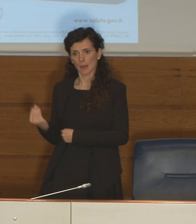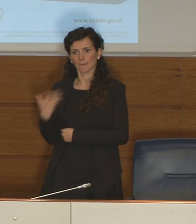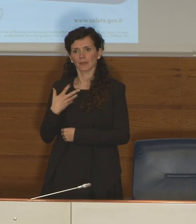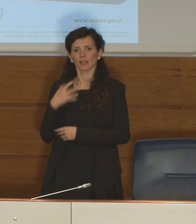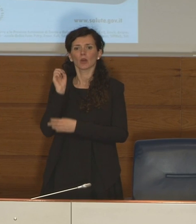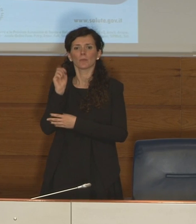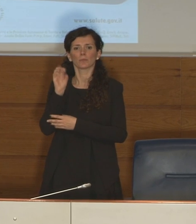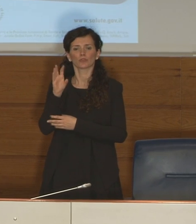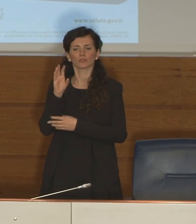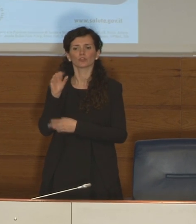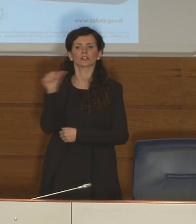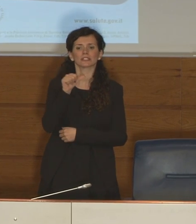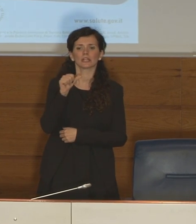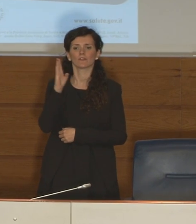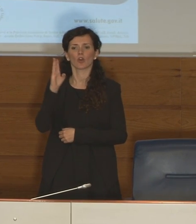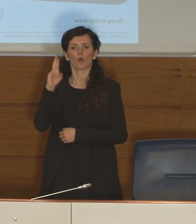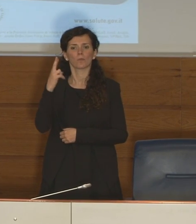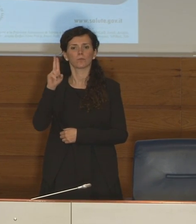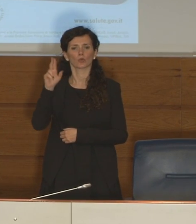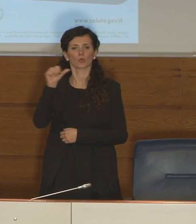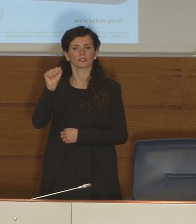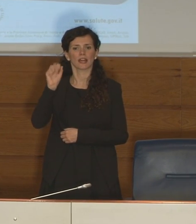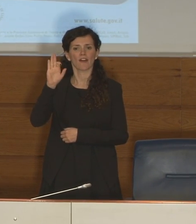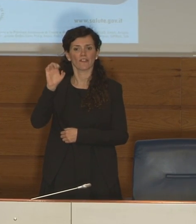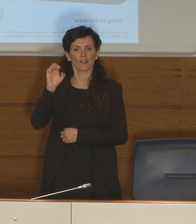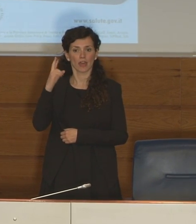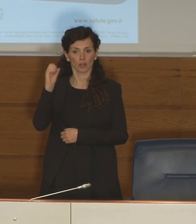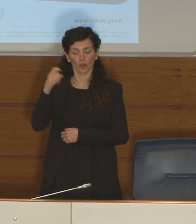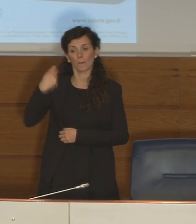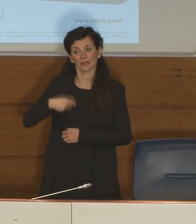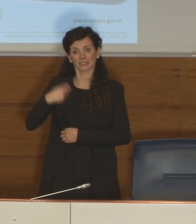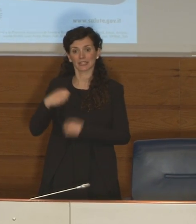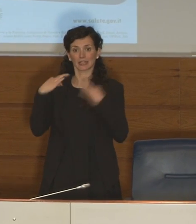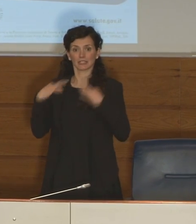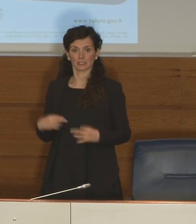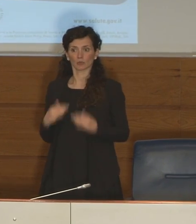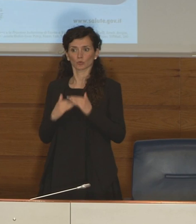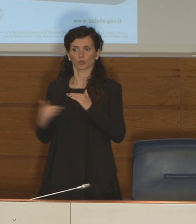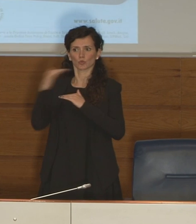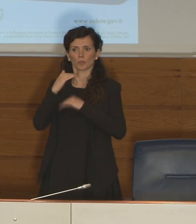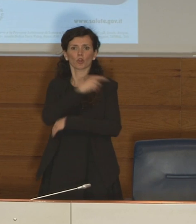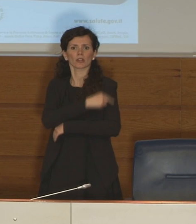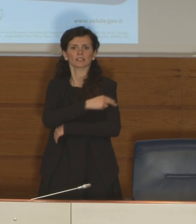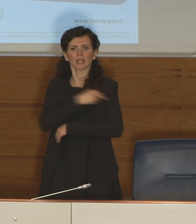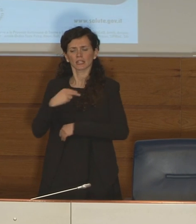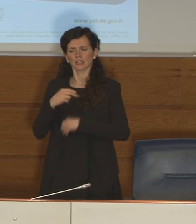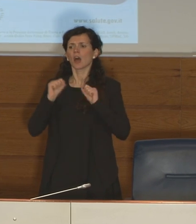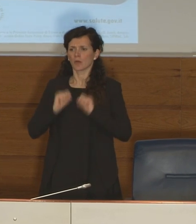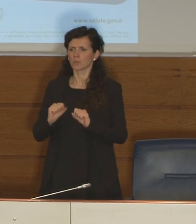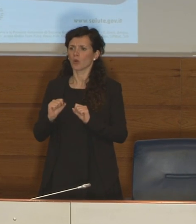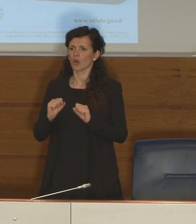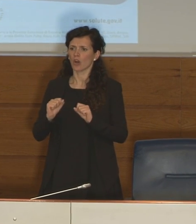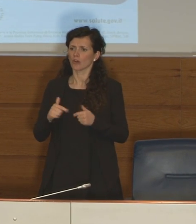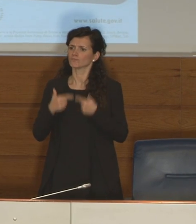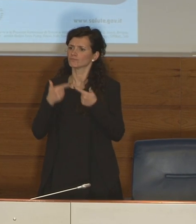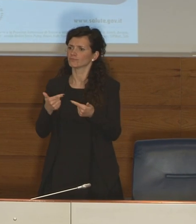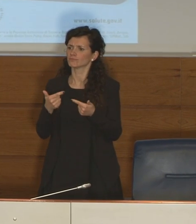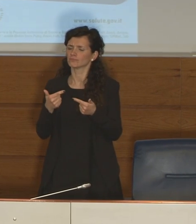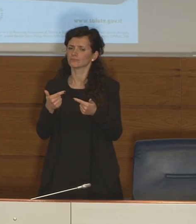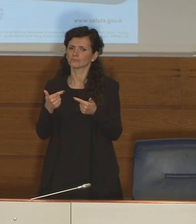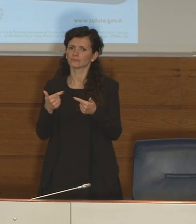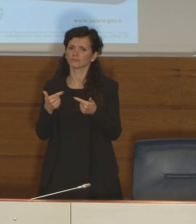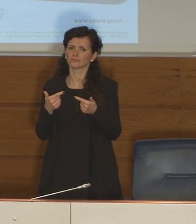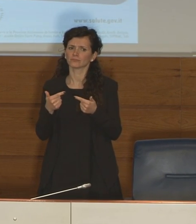professore silvio brusaferro presidente istituto superiore di sanità che vi potrà dare anche le ultime